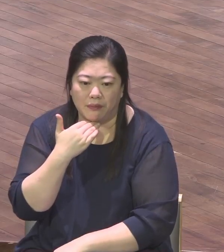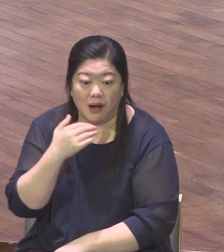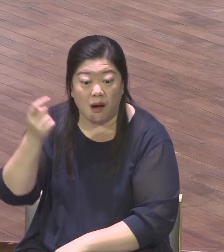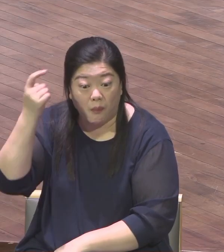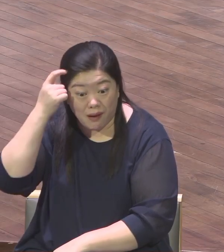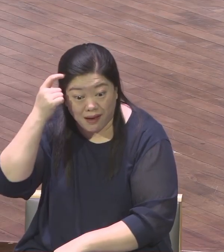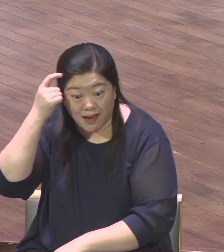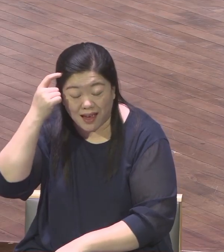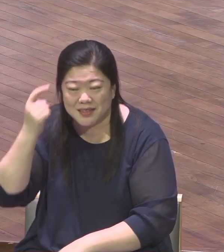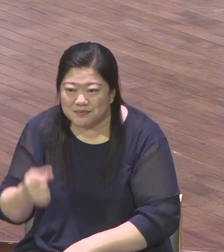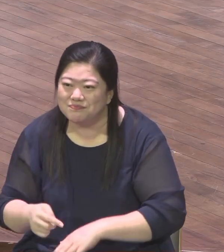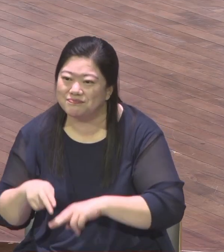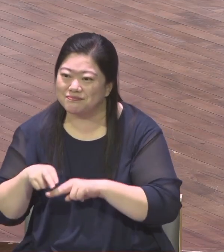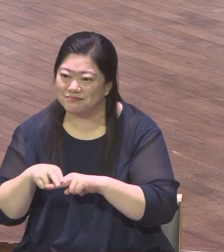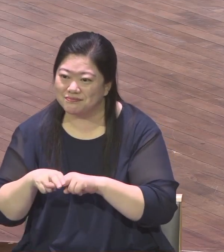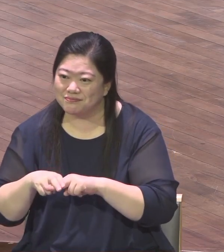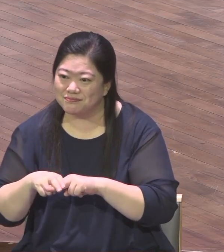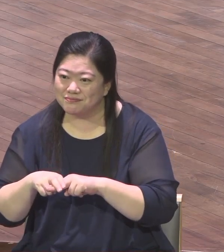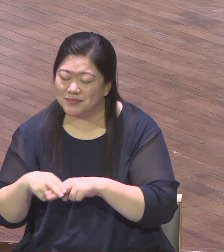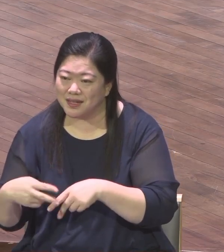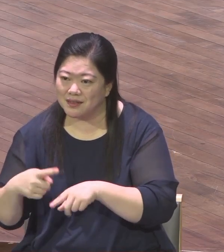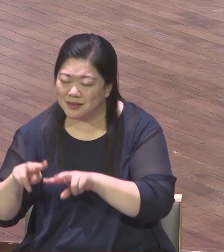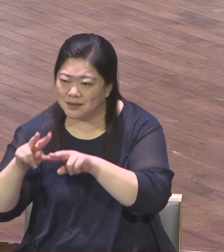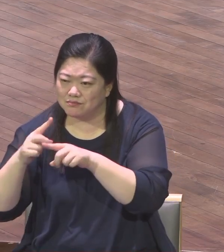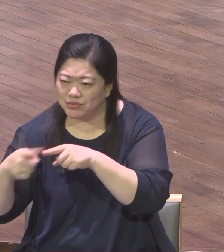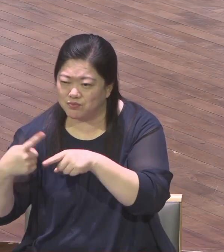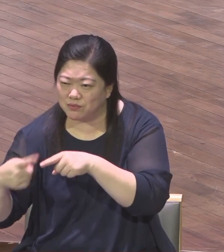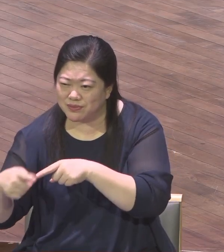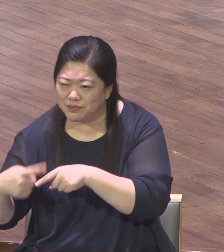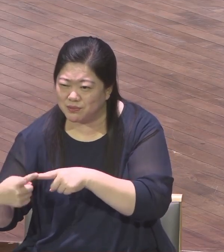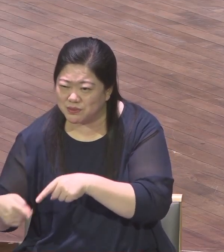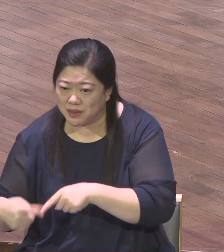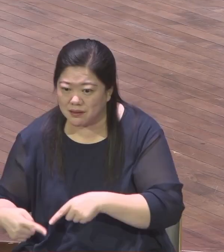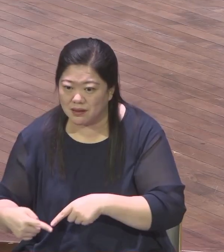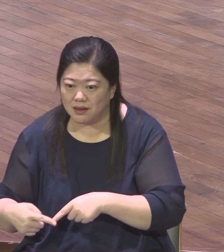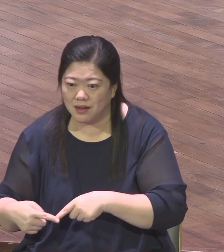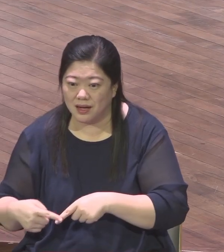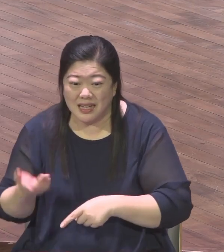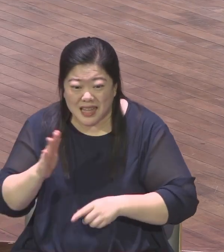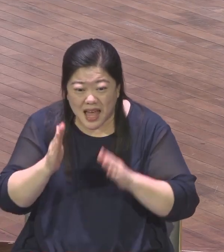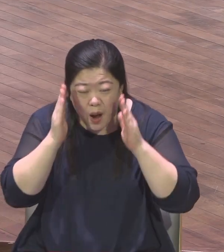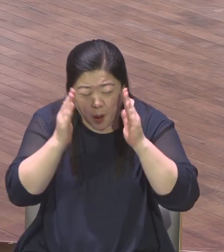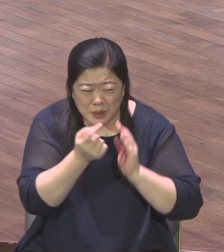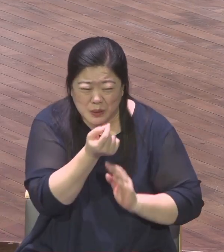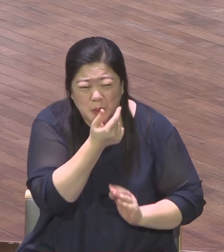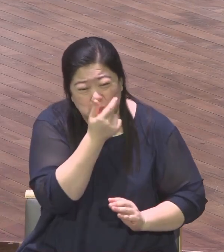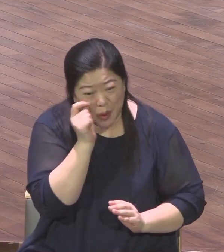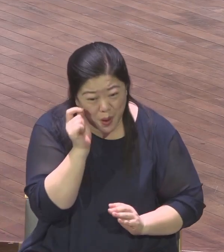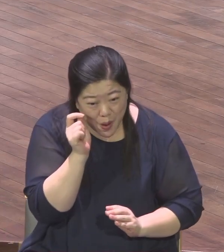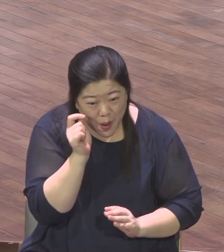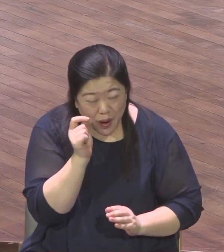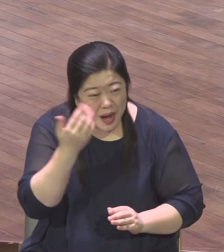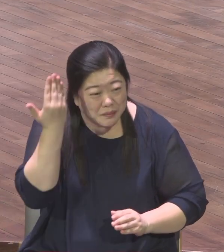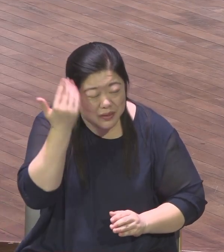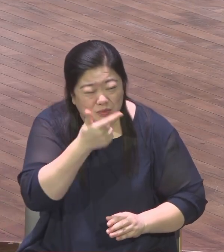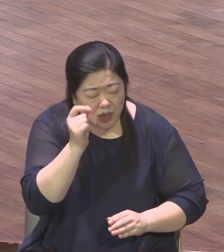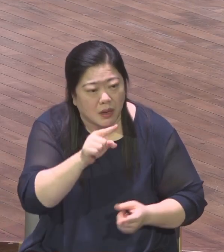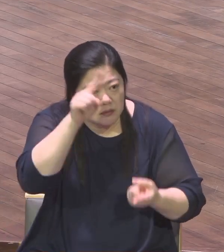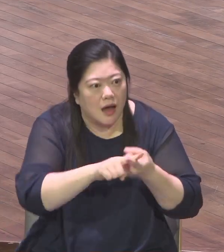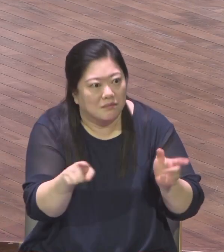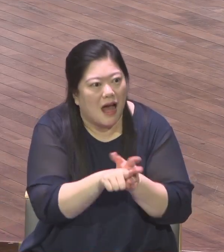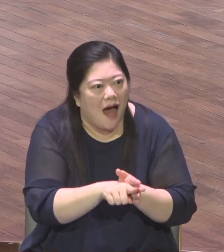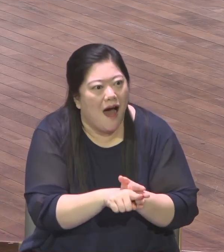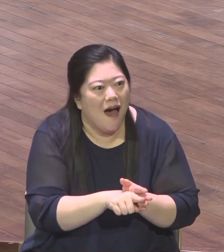아멘도 안 하지. 안 합니다. 히브리 4장 12절에 보면 하나님의 말씀은 살아있고